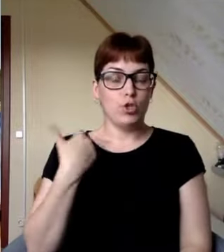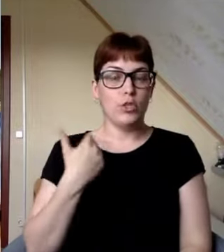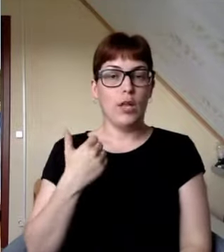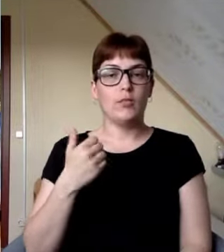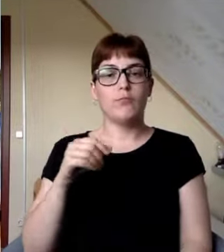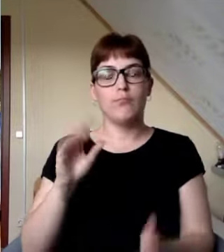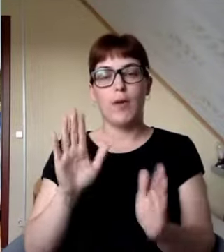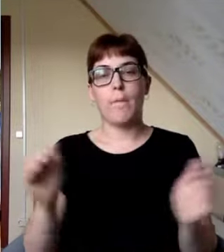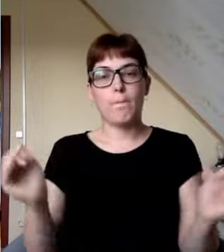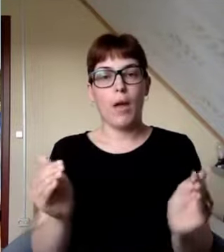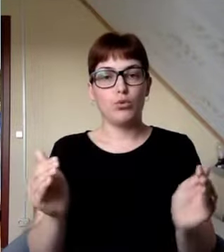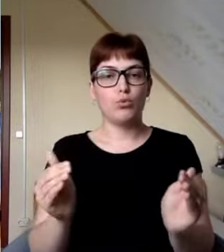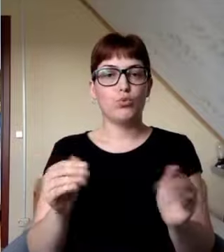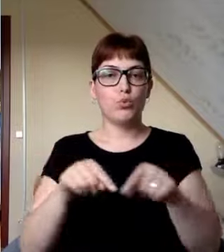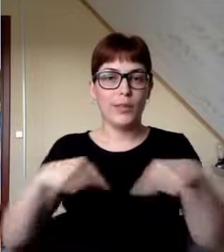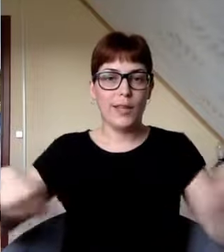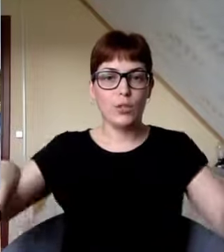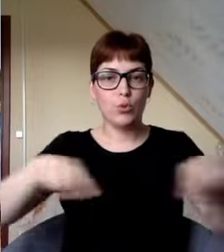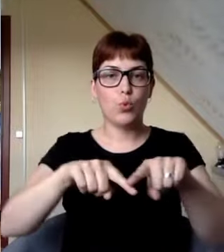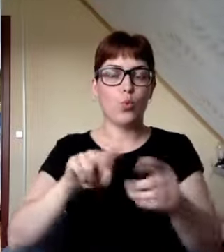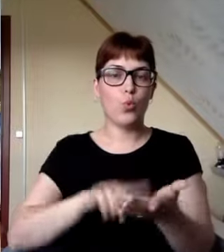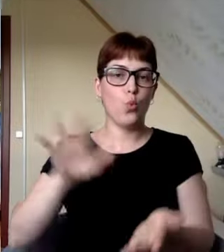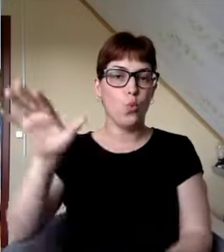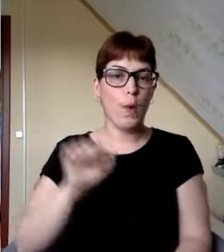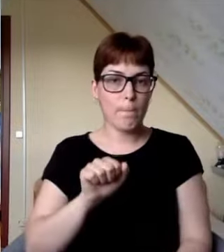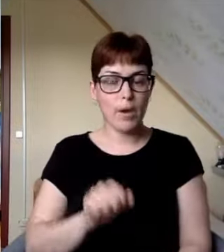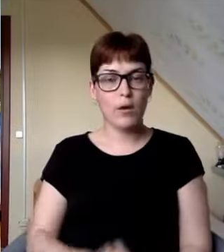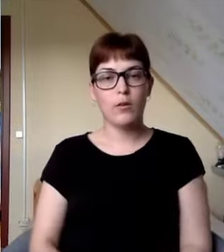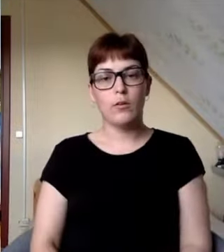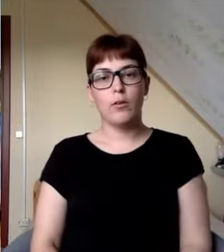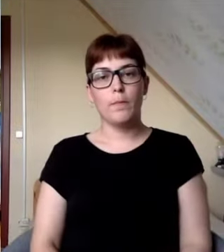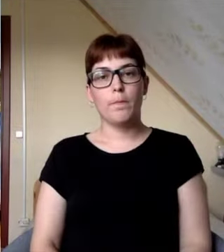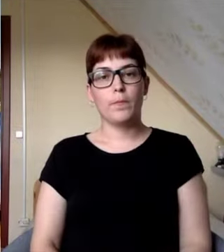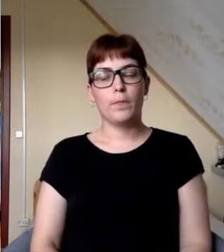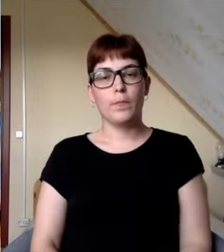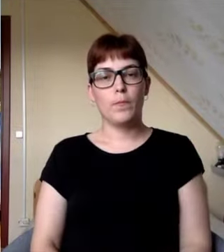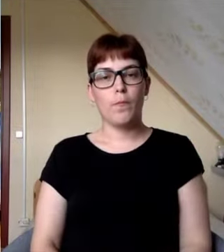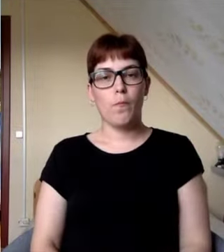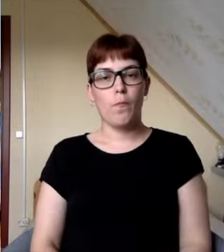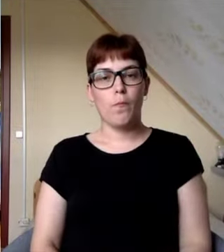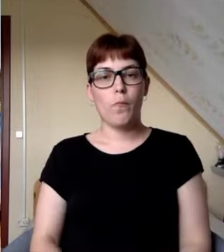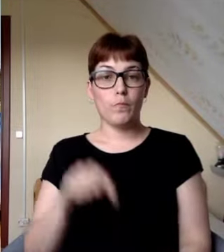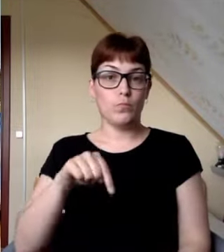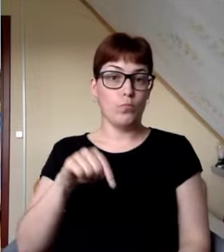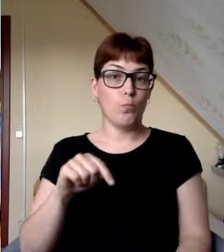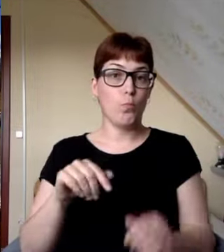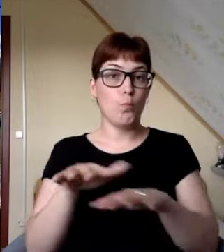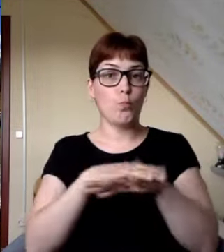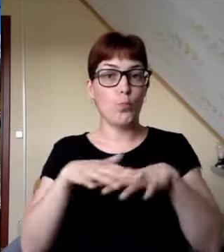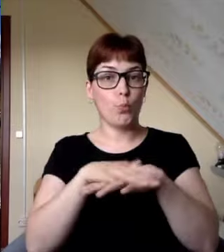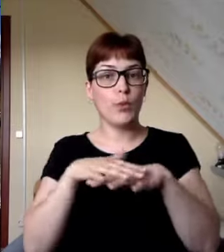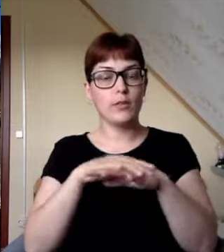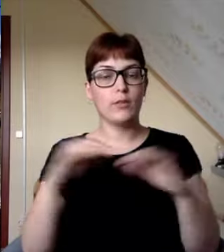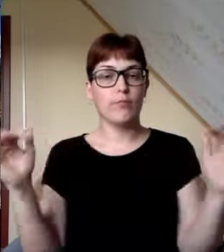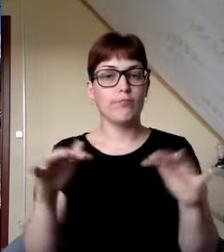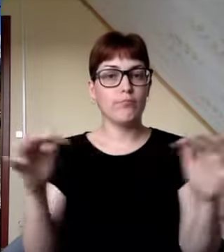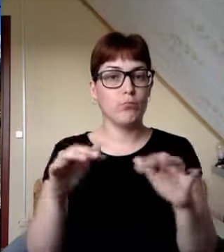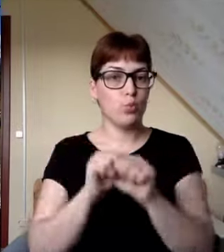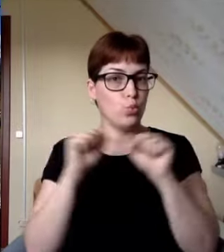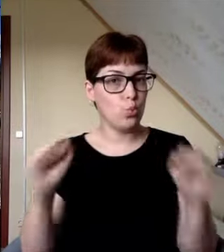par nelielas teritorijas iznomāšanu šādas publiskās pieejas